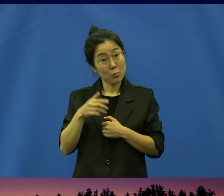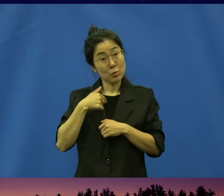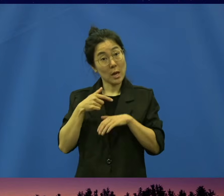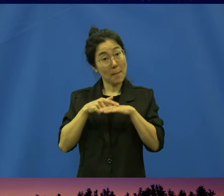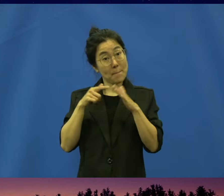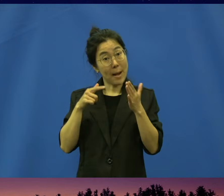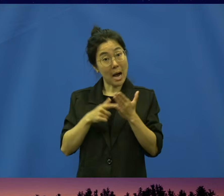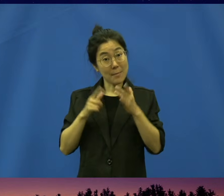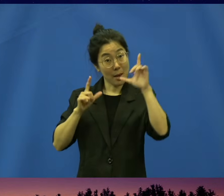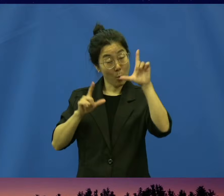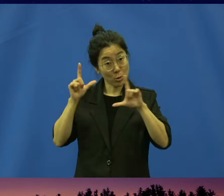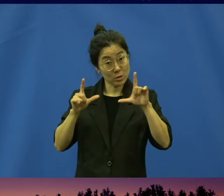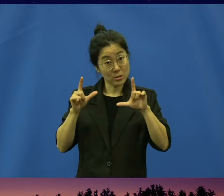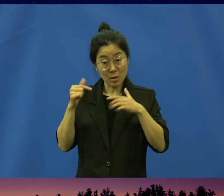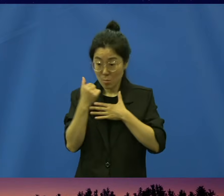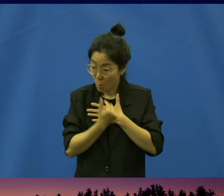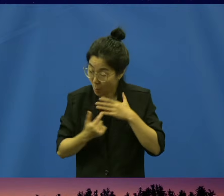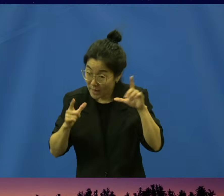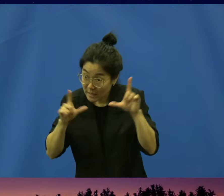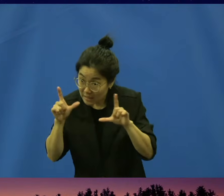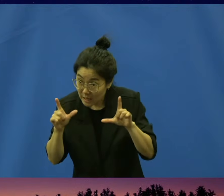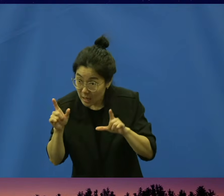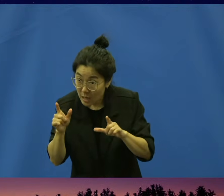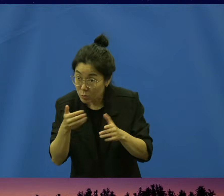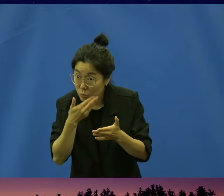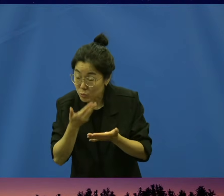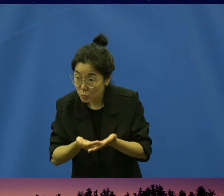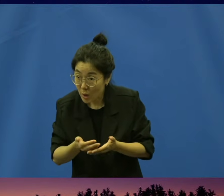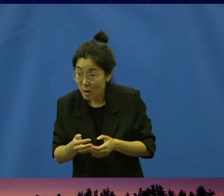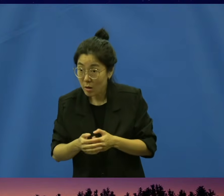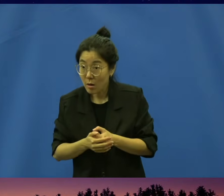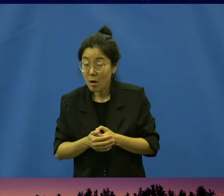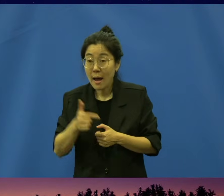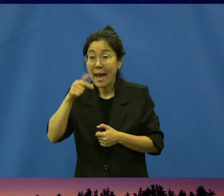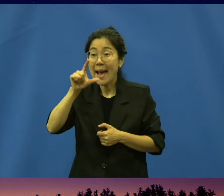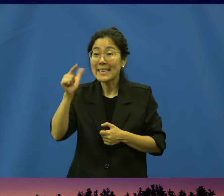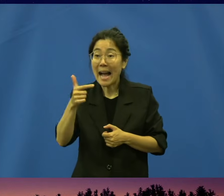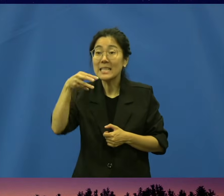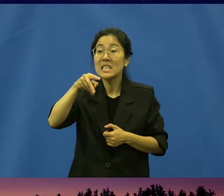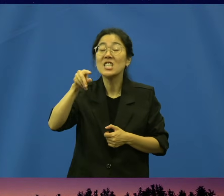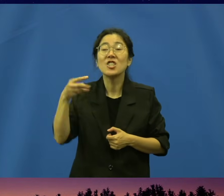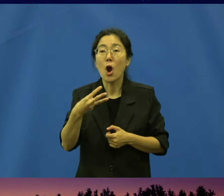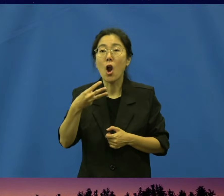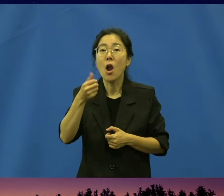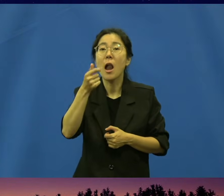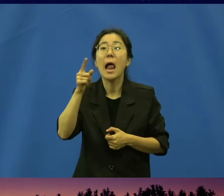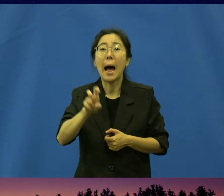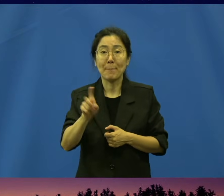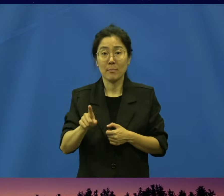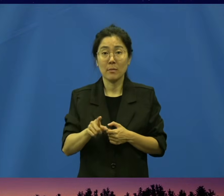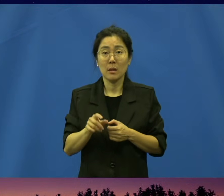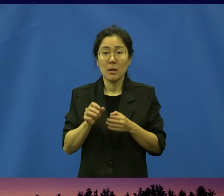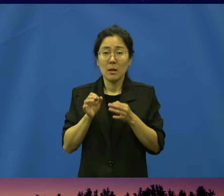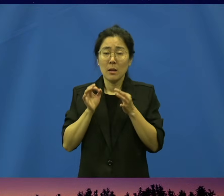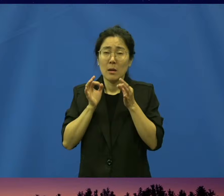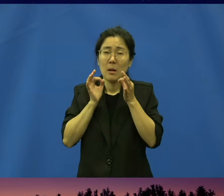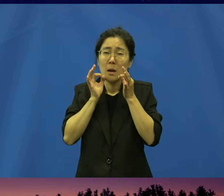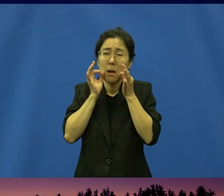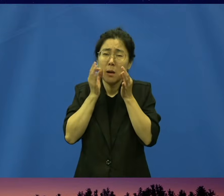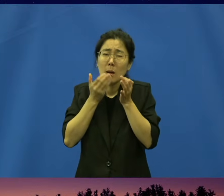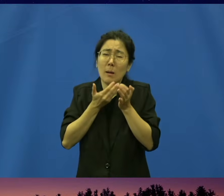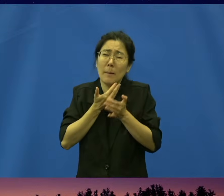몸 자세는 굉장히 중요합니다. 왜냐하면 그것은 간절함을 나타내는, 진지함을 나타내는 표현이기